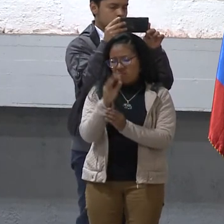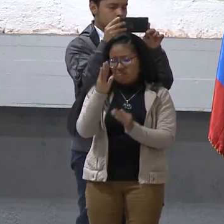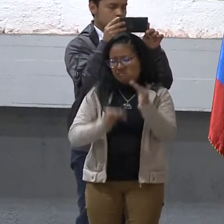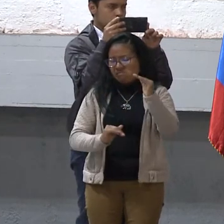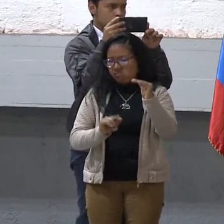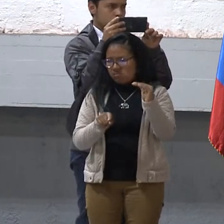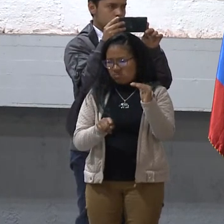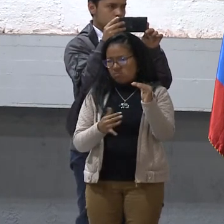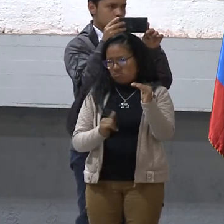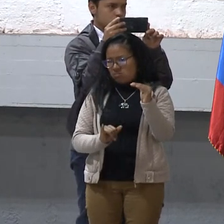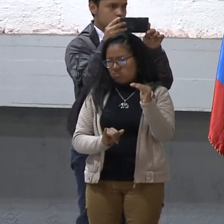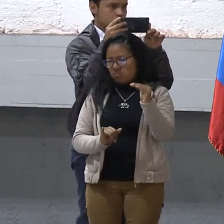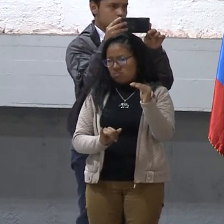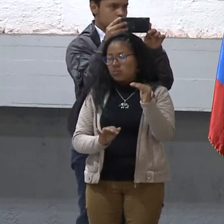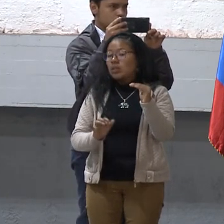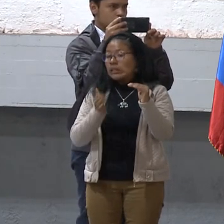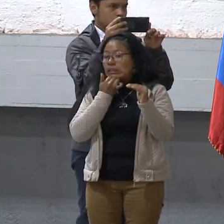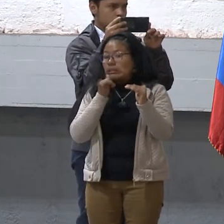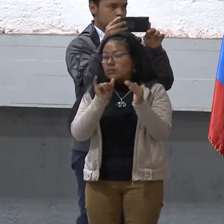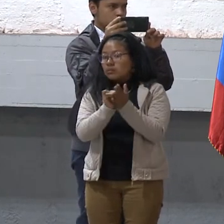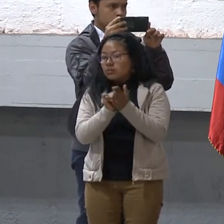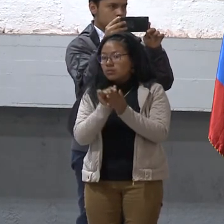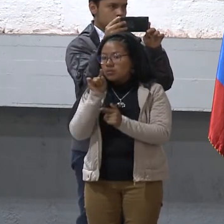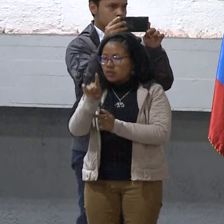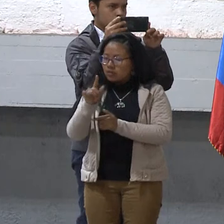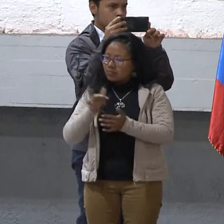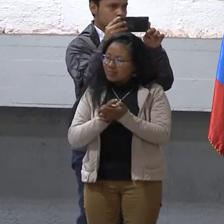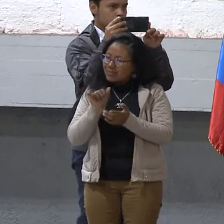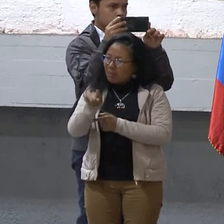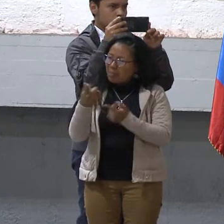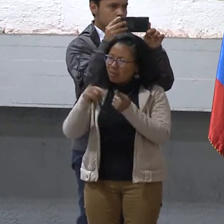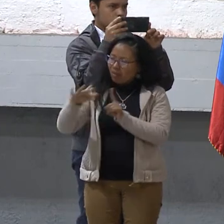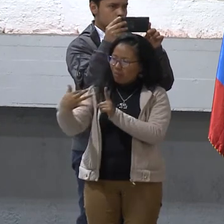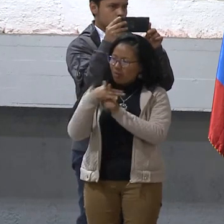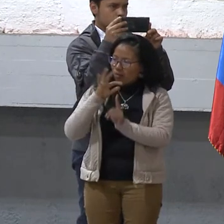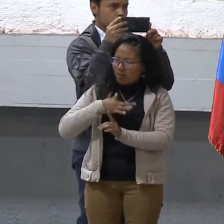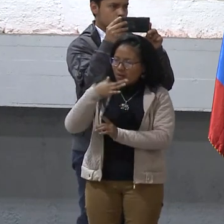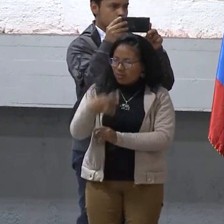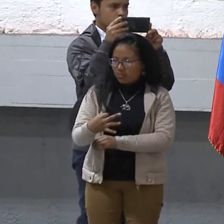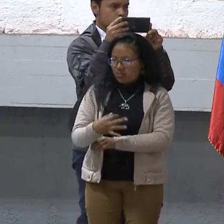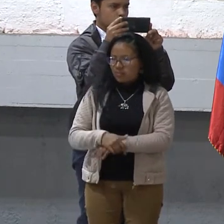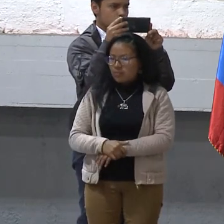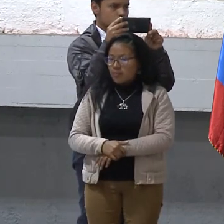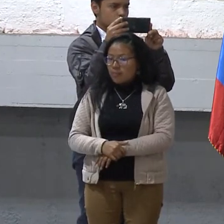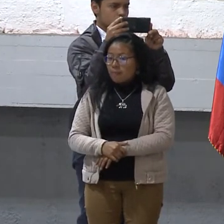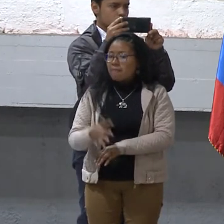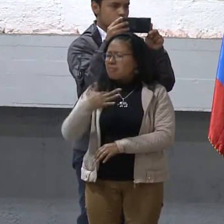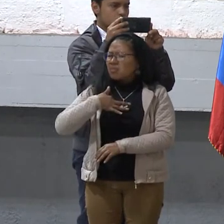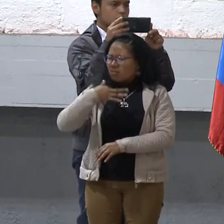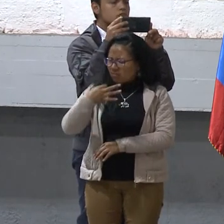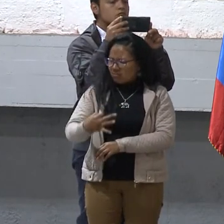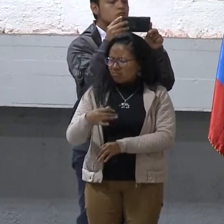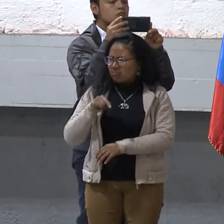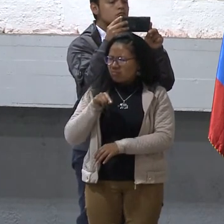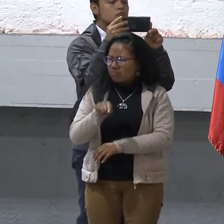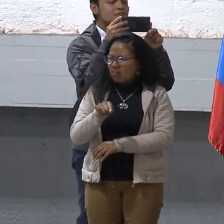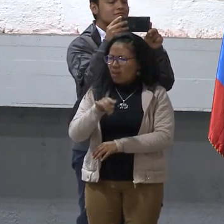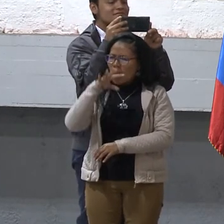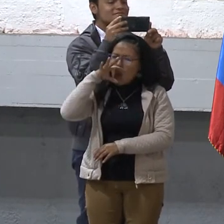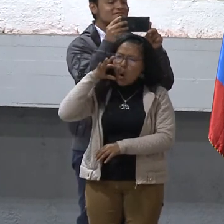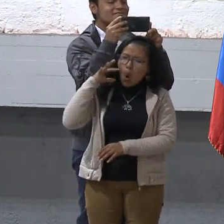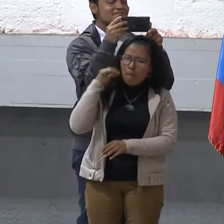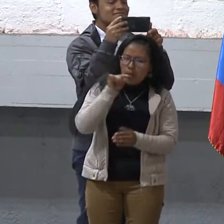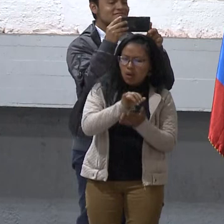estamos reclamando cosas que tienen que ver con nuestra dignidad visibilidad y si la dignidad es a los hombres lo que la